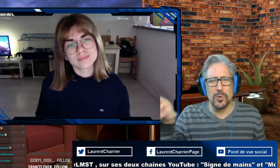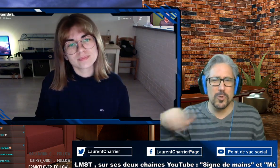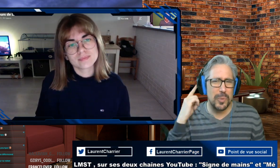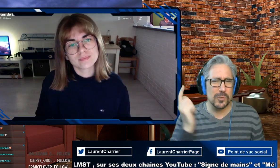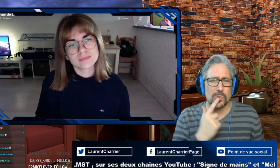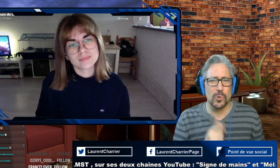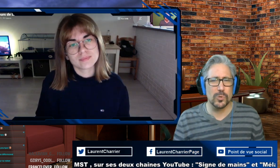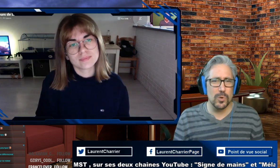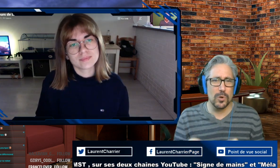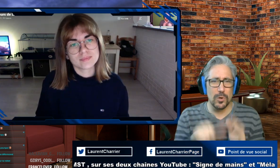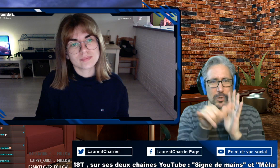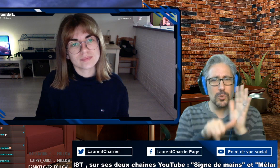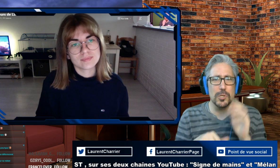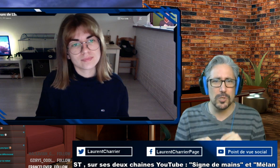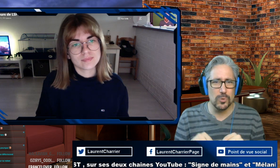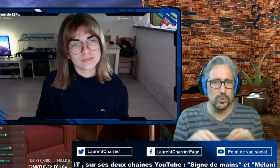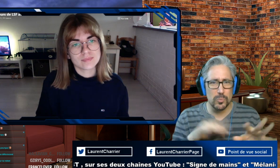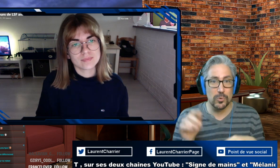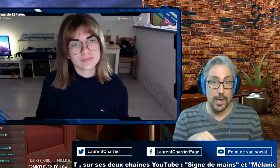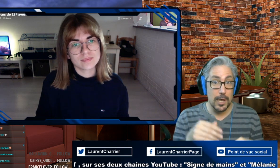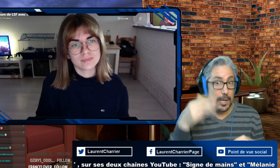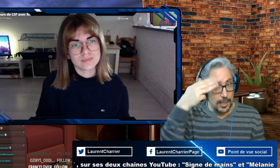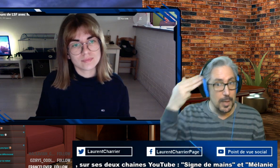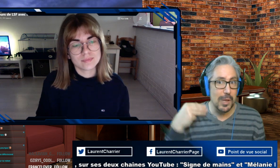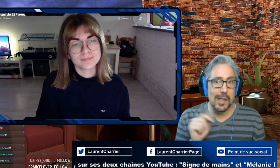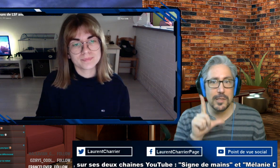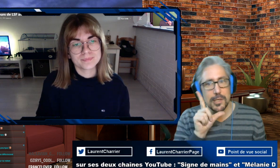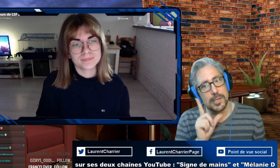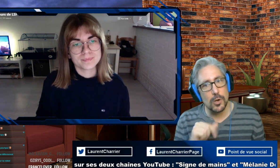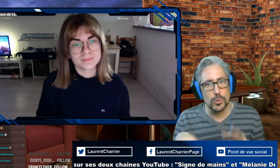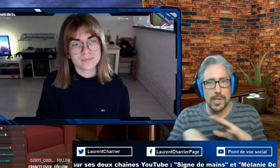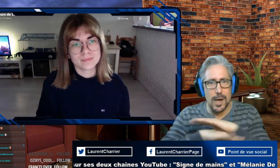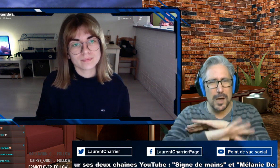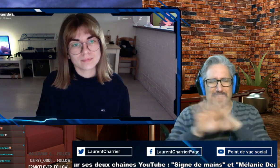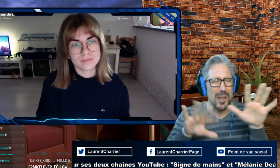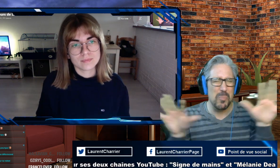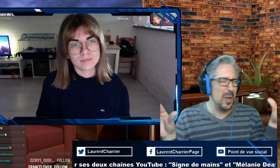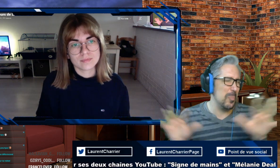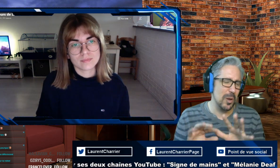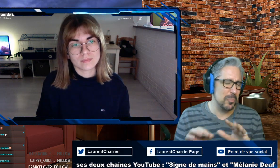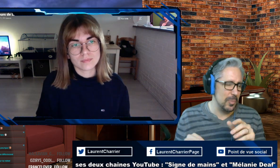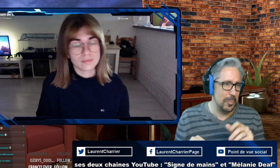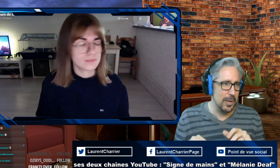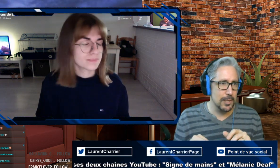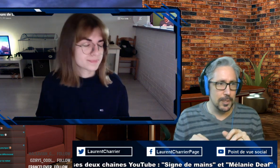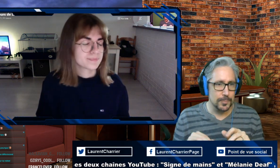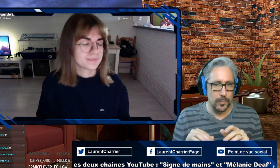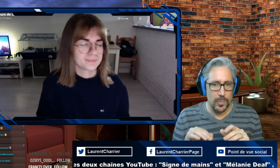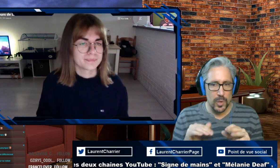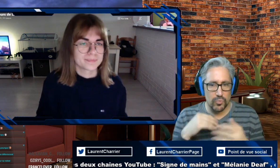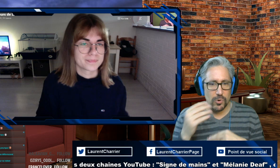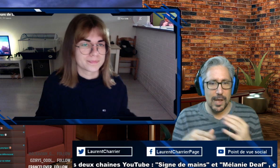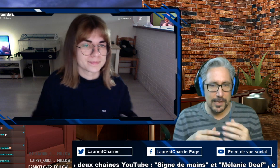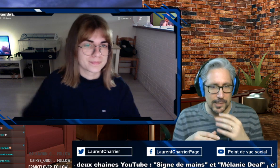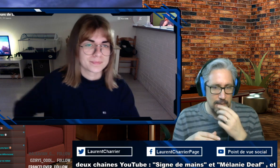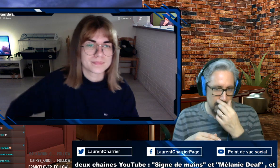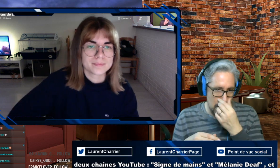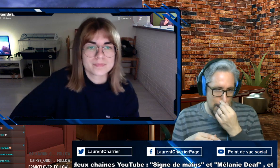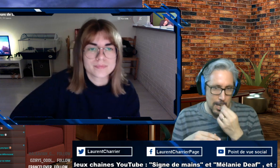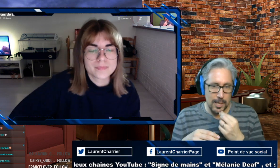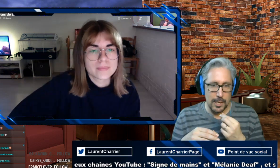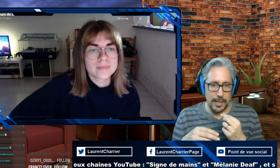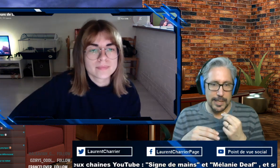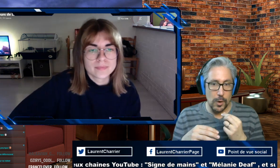plein de personnes sourdes qui ont des chaînes YouTube. Donc il y a Mélanie, il y a Lucas, il y en a plein pour la